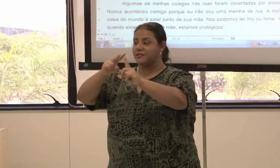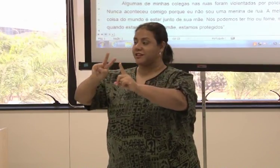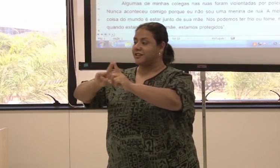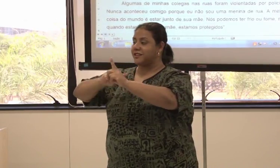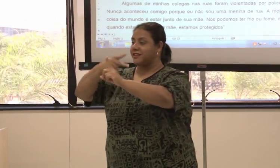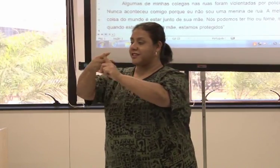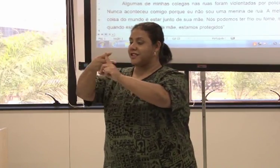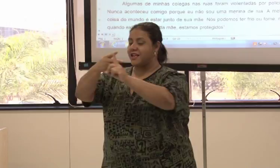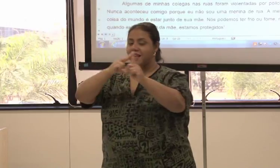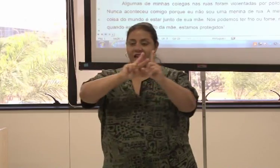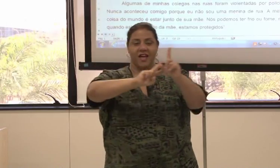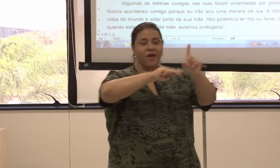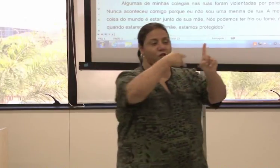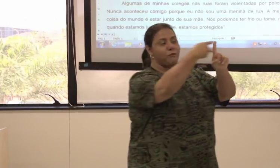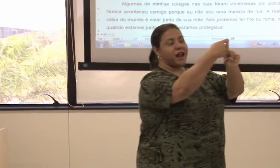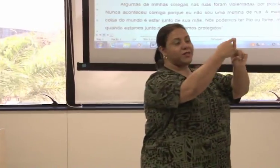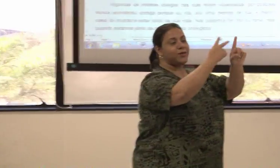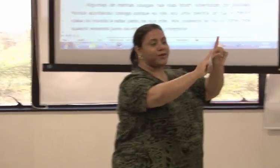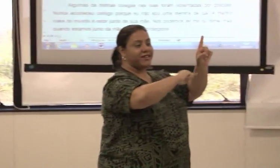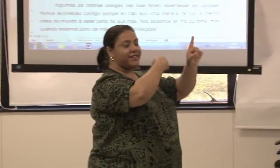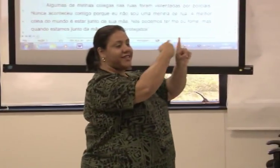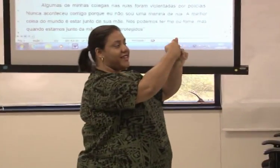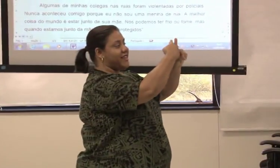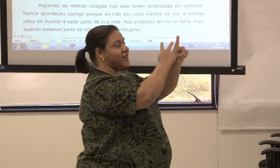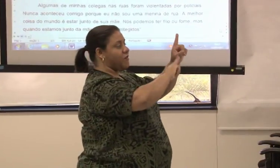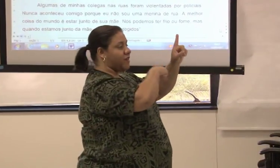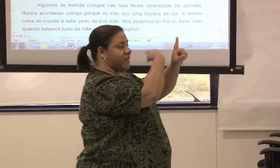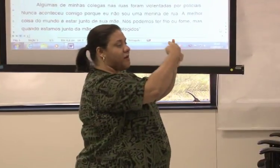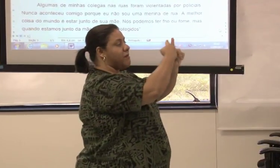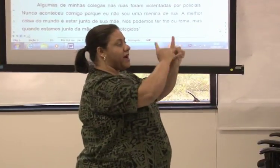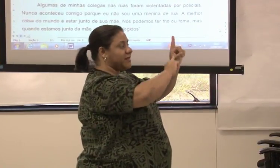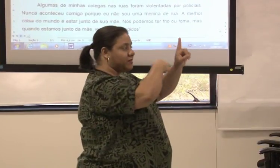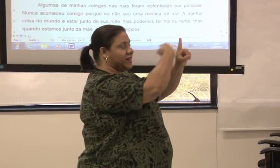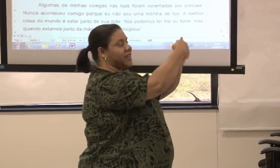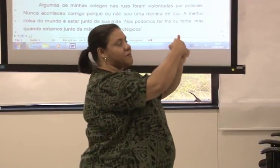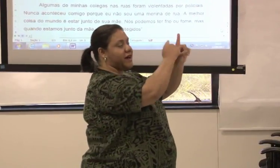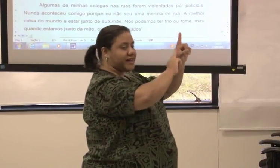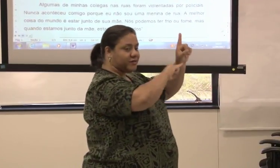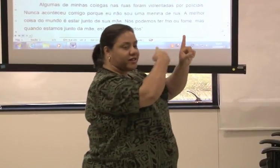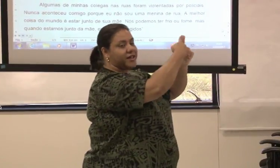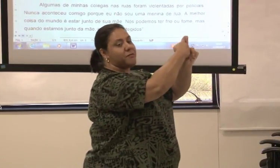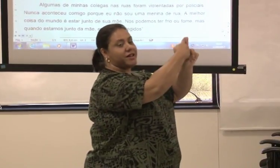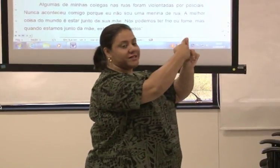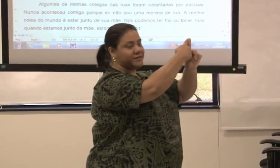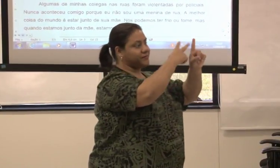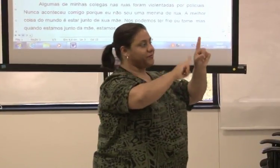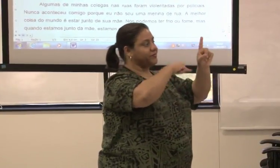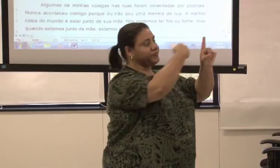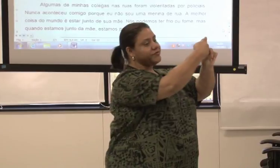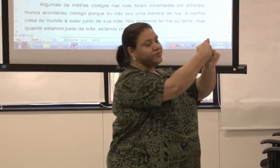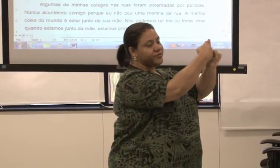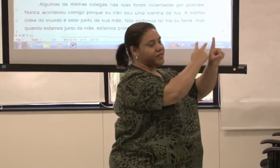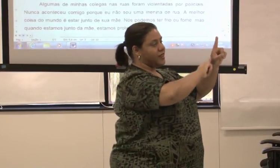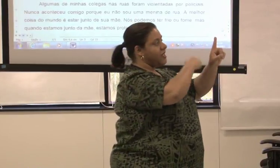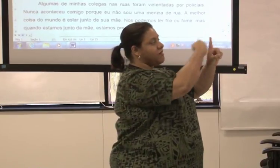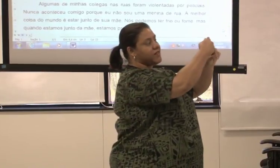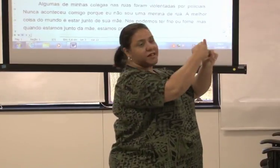né? Dobrado. Vender mais, vender mais, vender mais. Vender